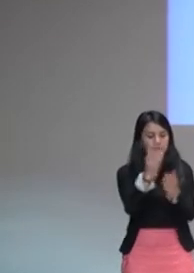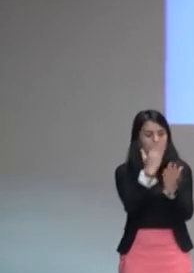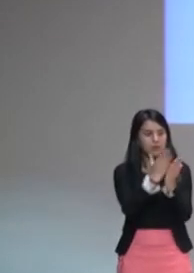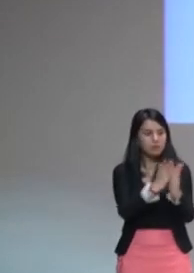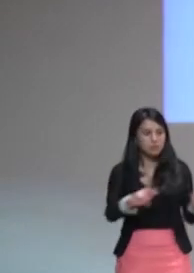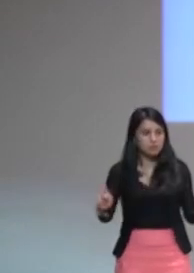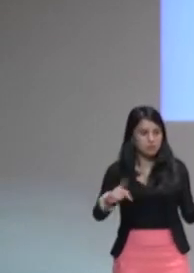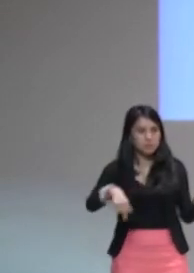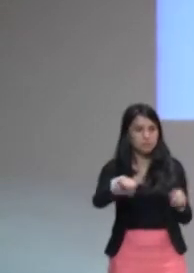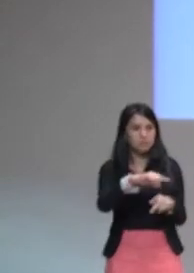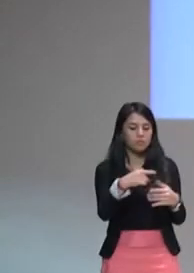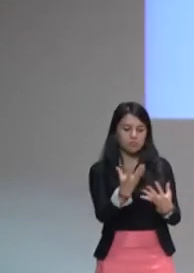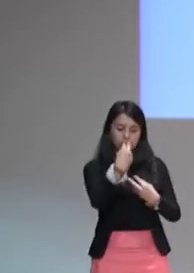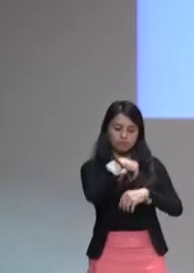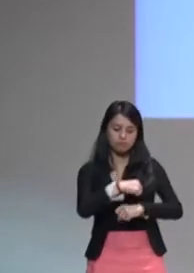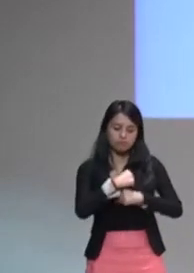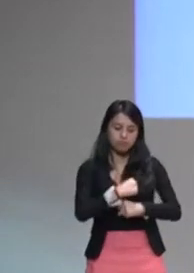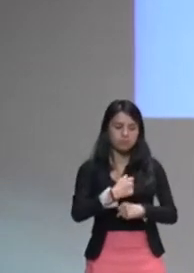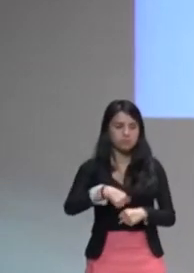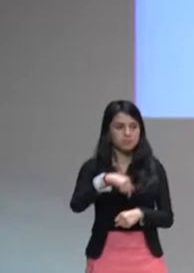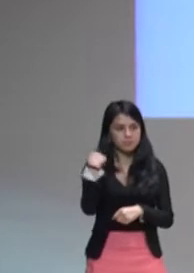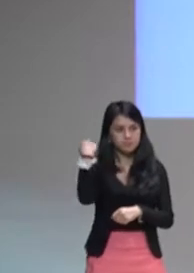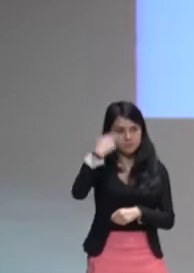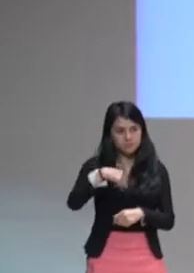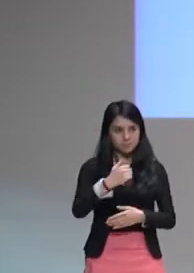de apropiarse de su propia historia,